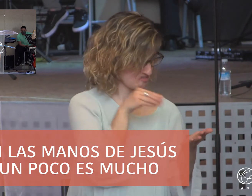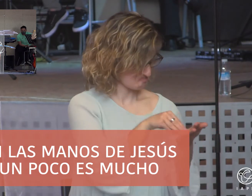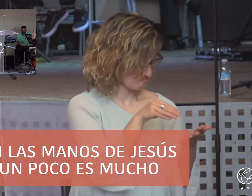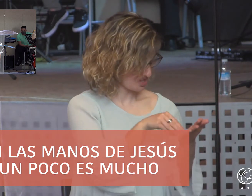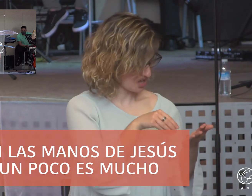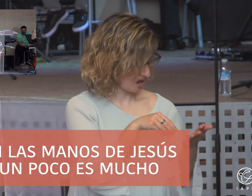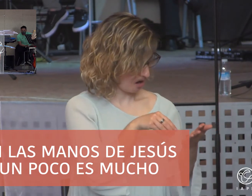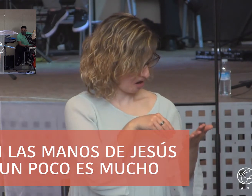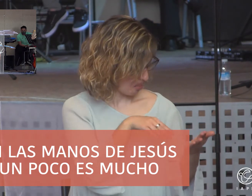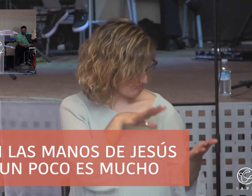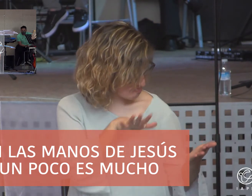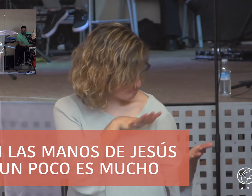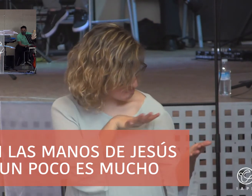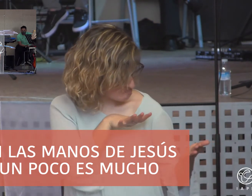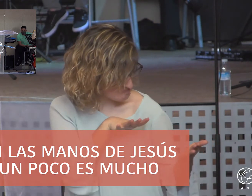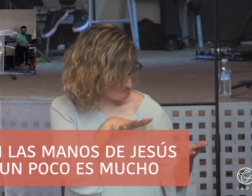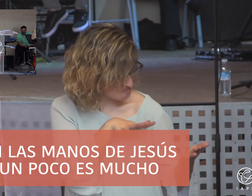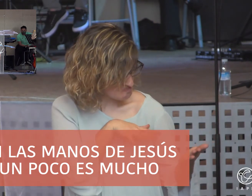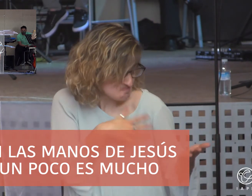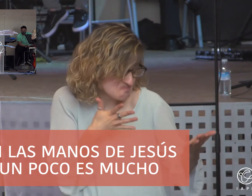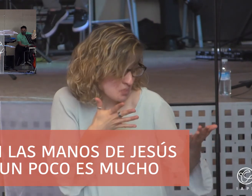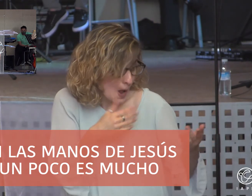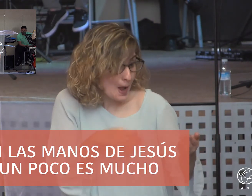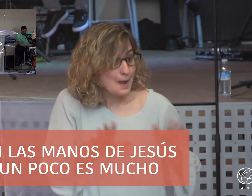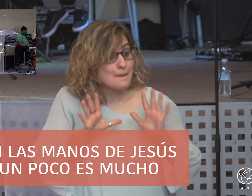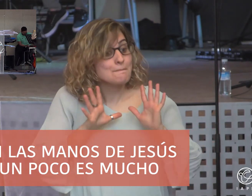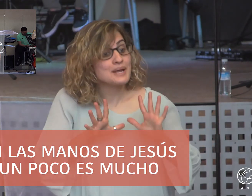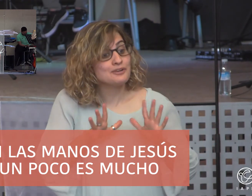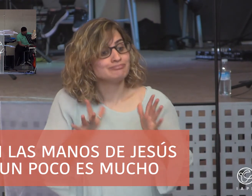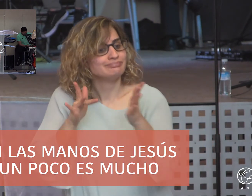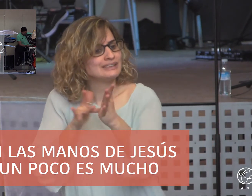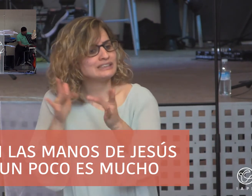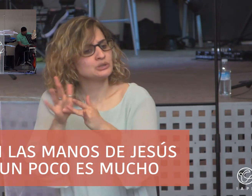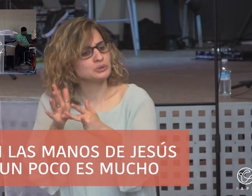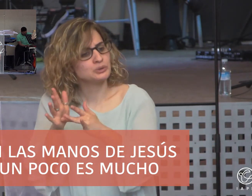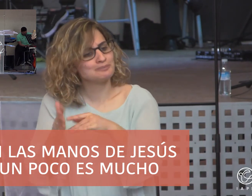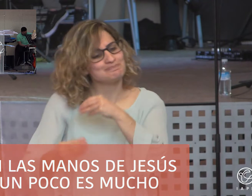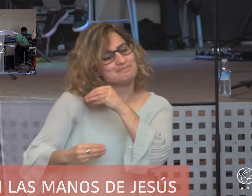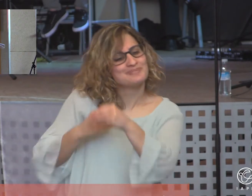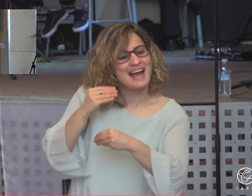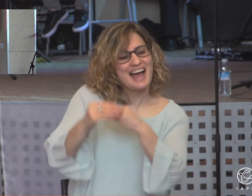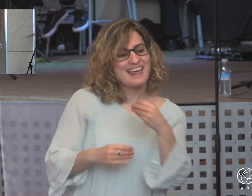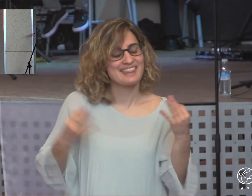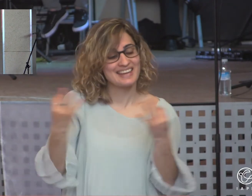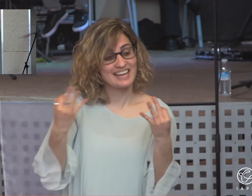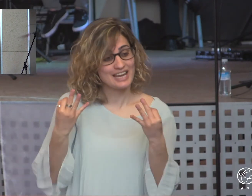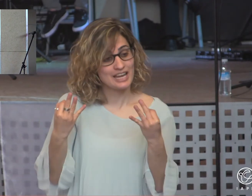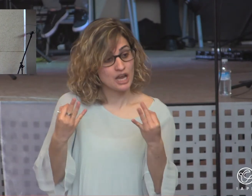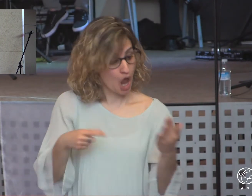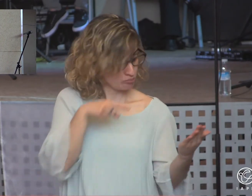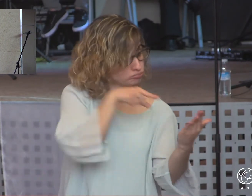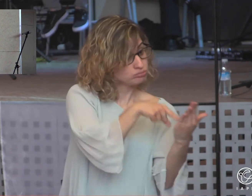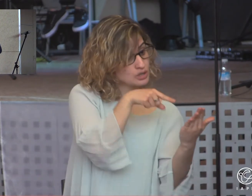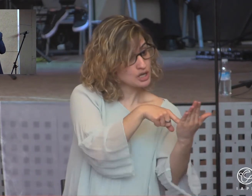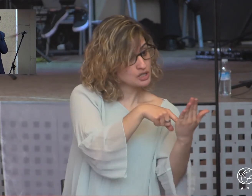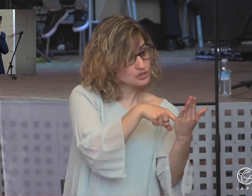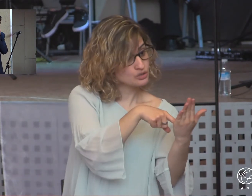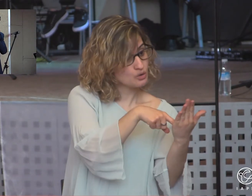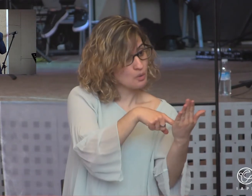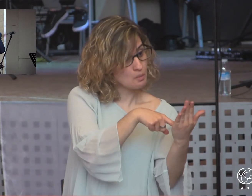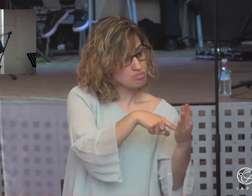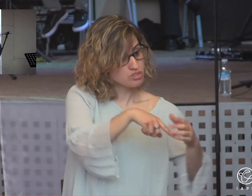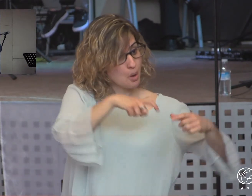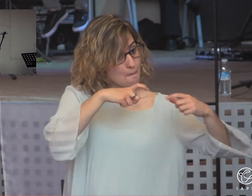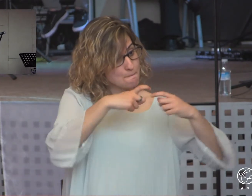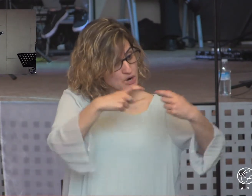mucho. Un poco es muchísimo. 2 pececillos en sus manos, 2 panecillos en sus